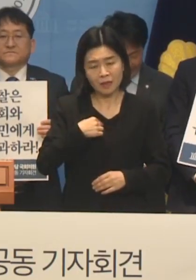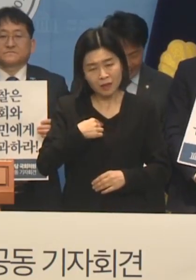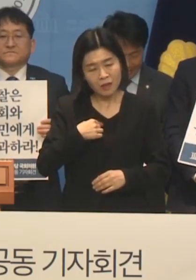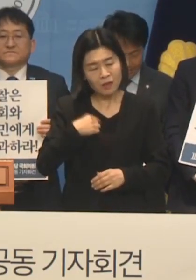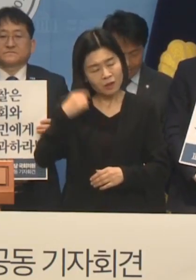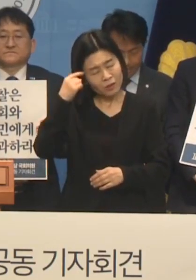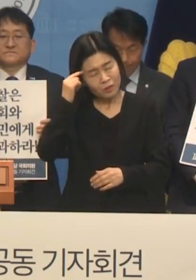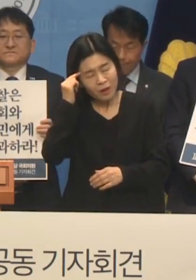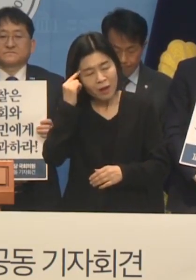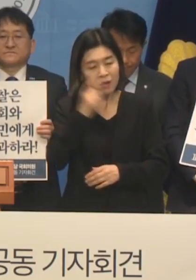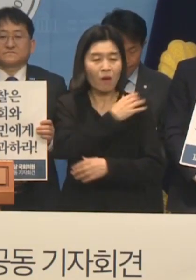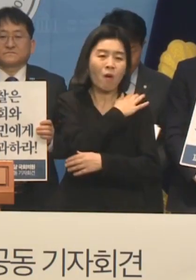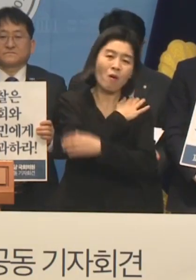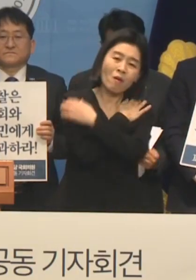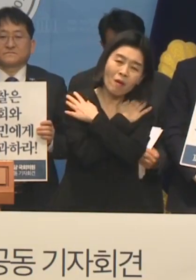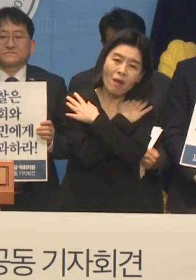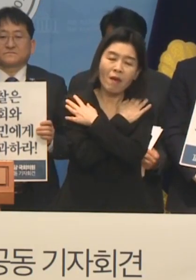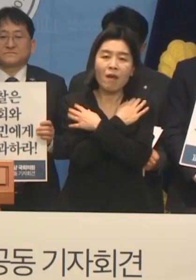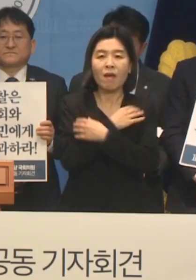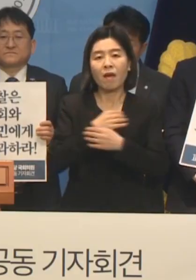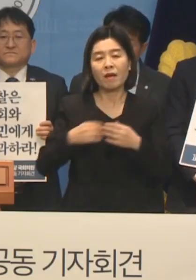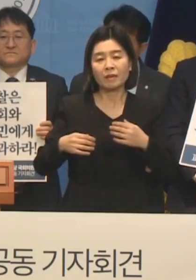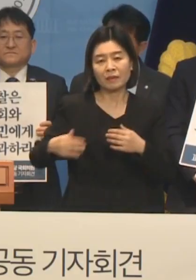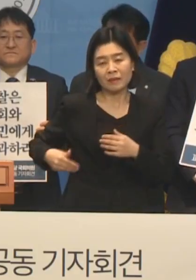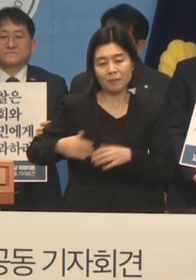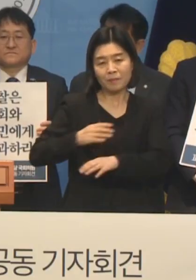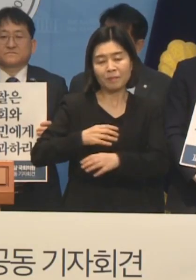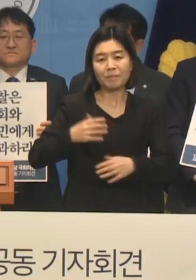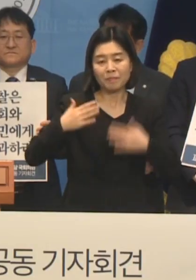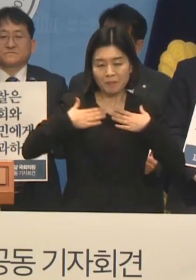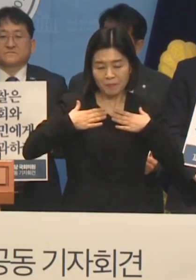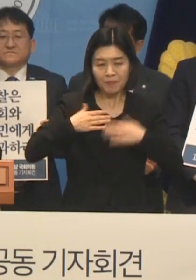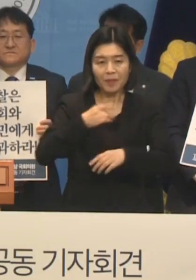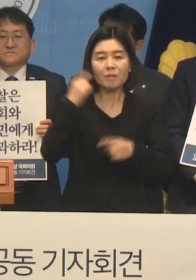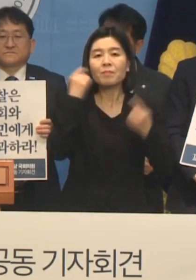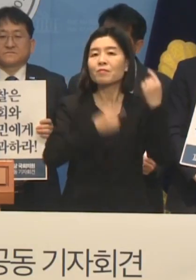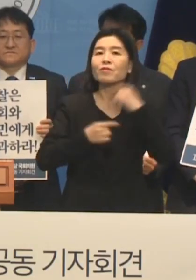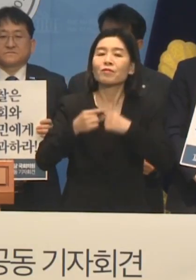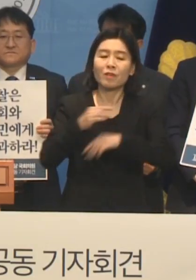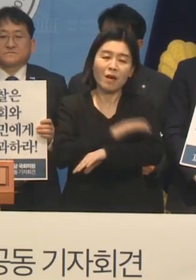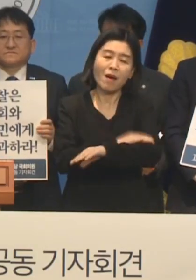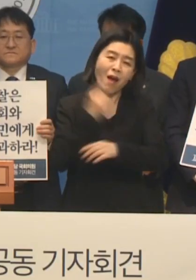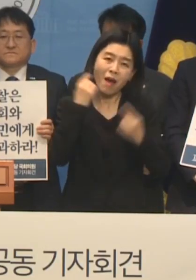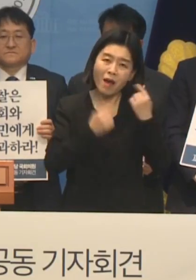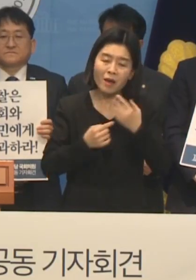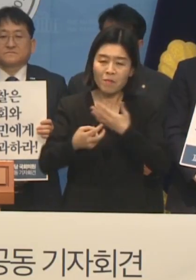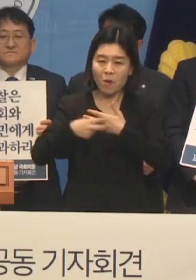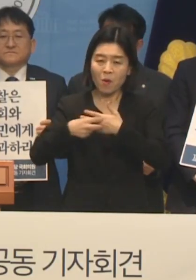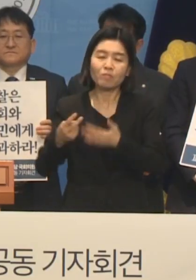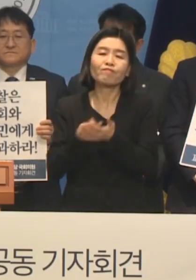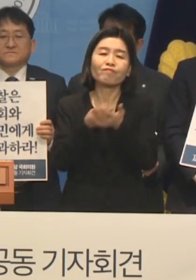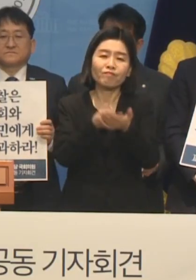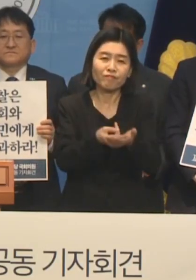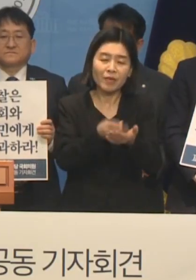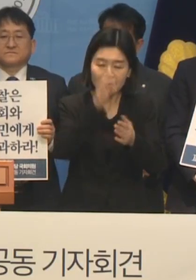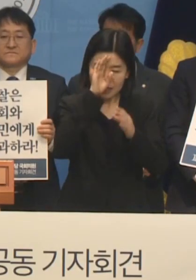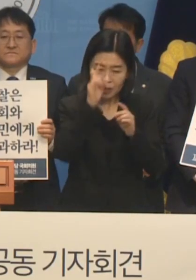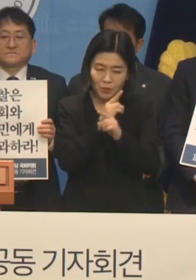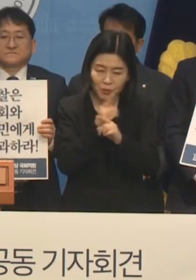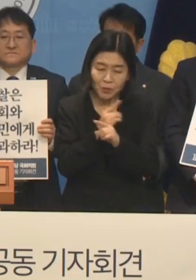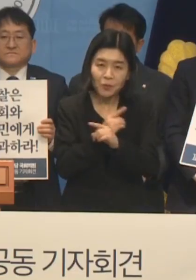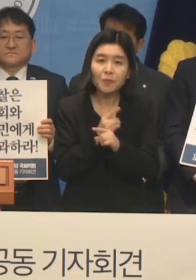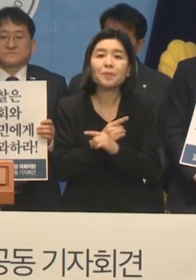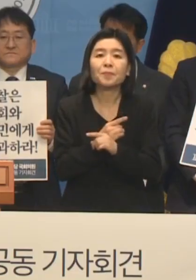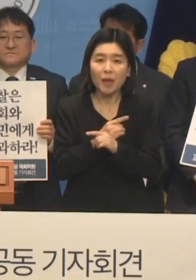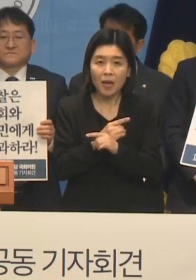후가로 어깨와 등, 가슴, 팔 부상을 입고 병원에 입원해서 치료를 받았습니다.